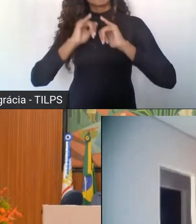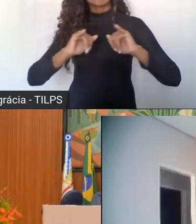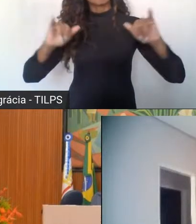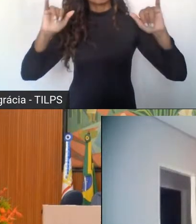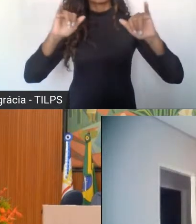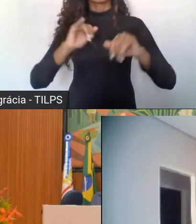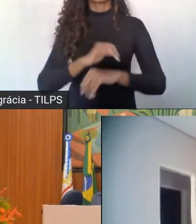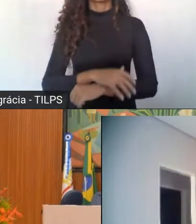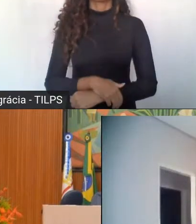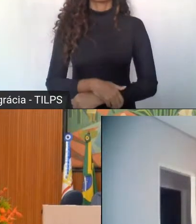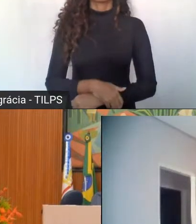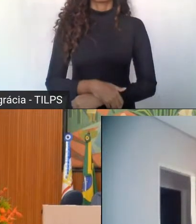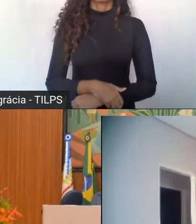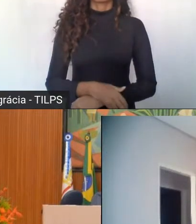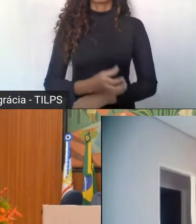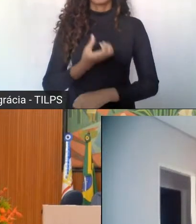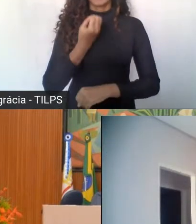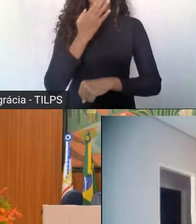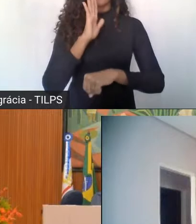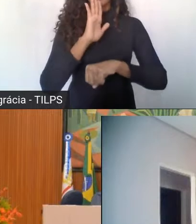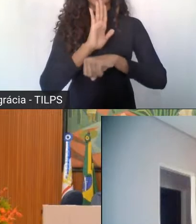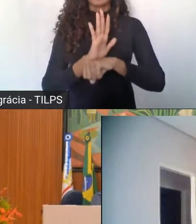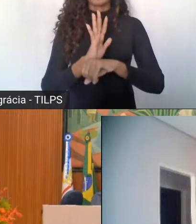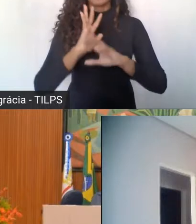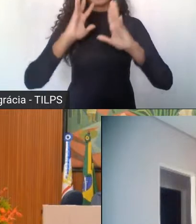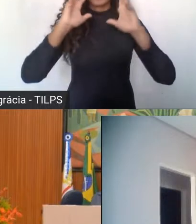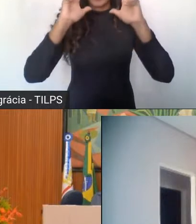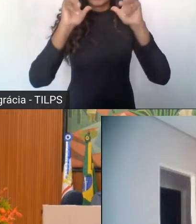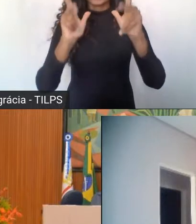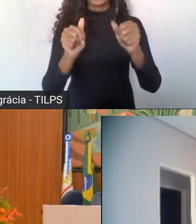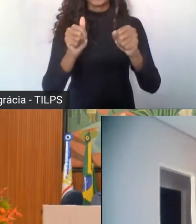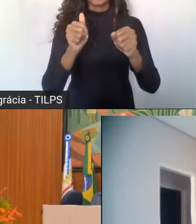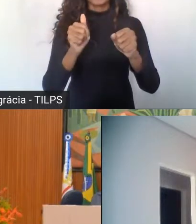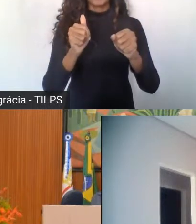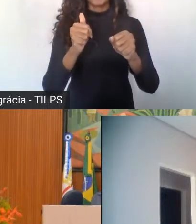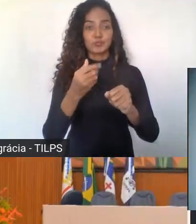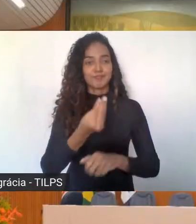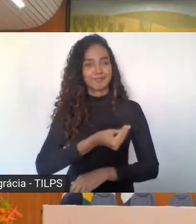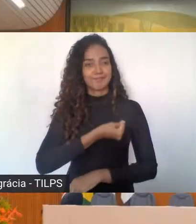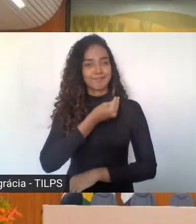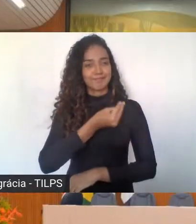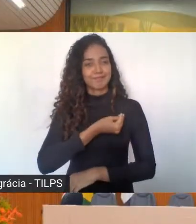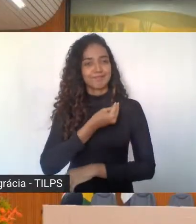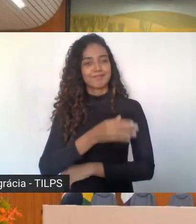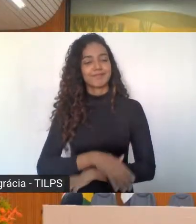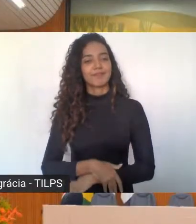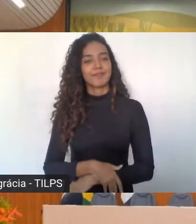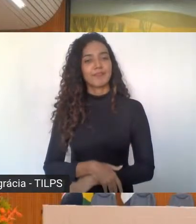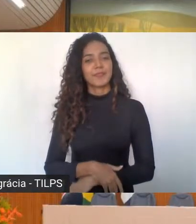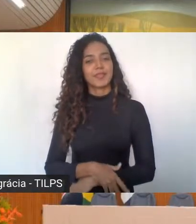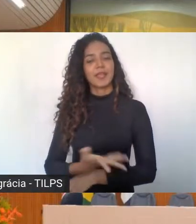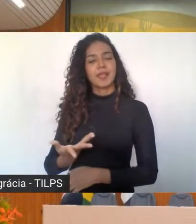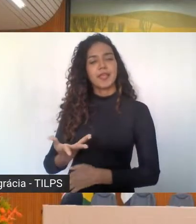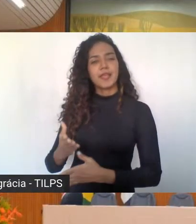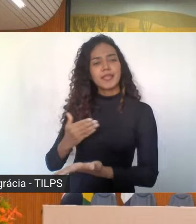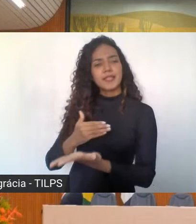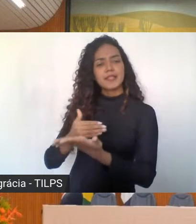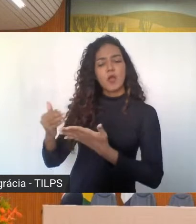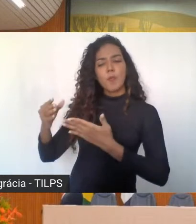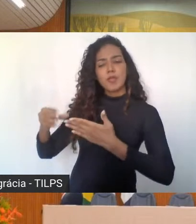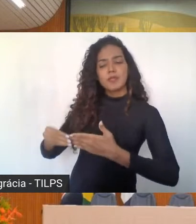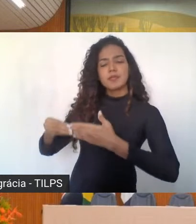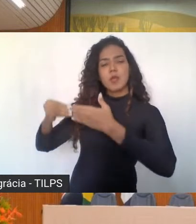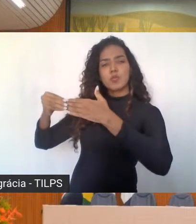Boa tarde a todos e a todas. Gostaria de, inicialmente, saudar o magnífico reitor, professor Marcelo